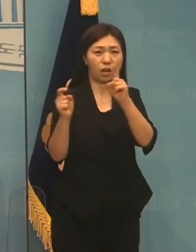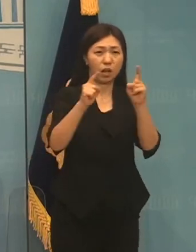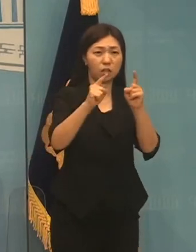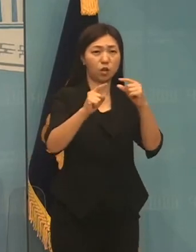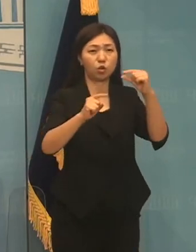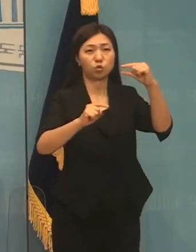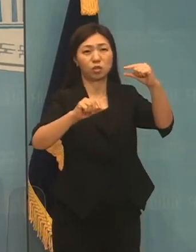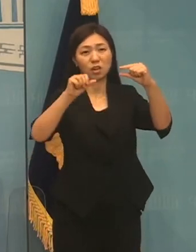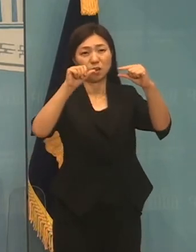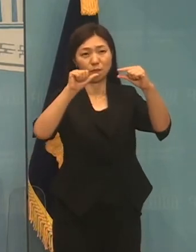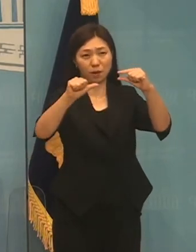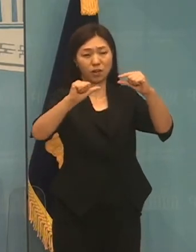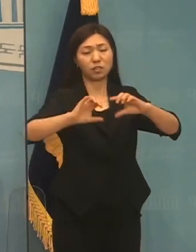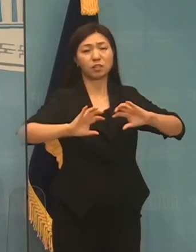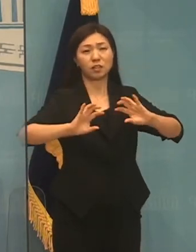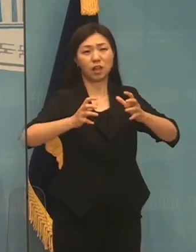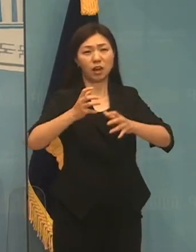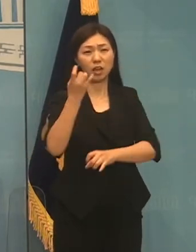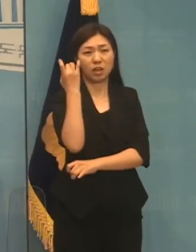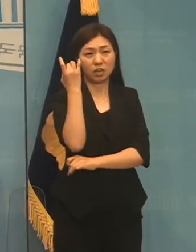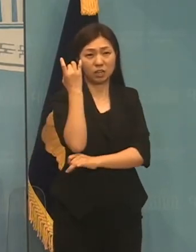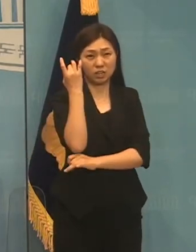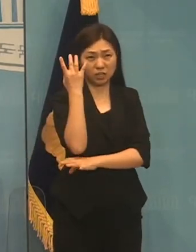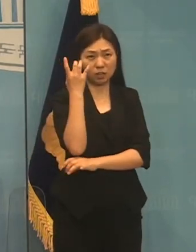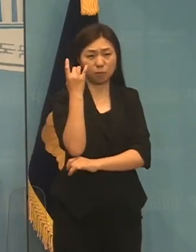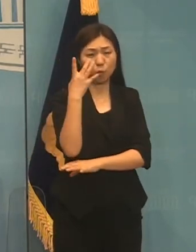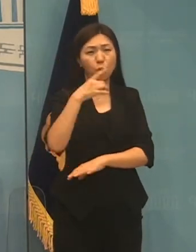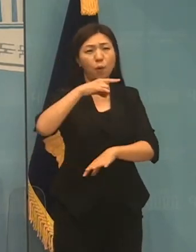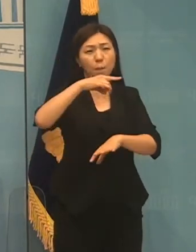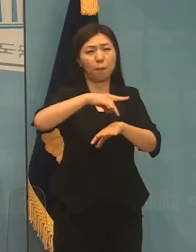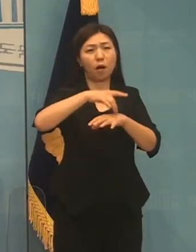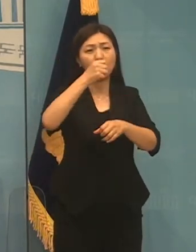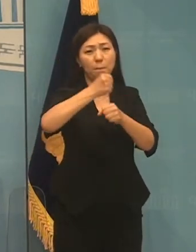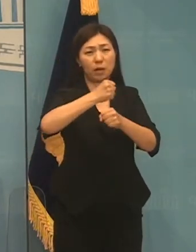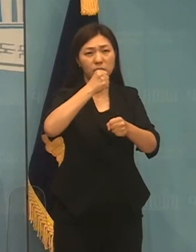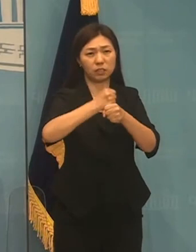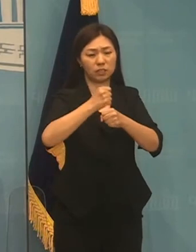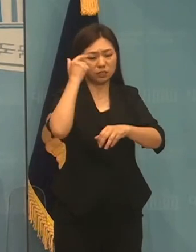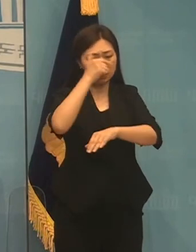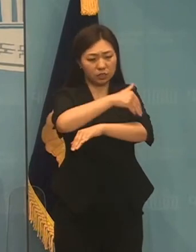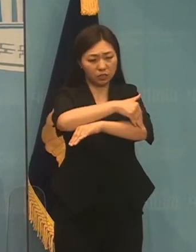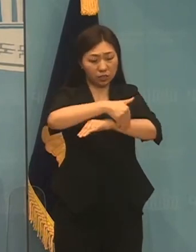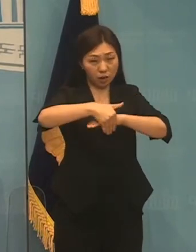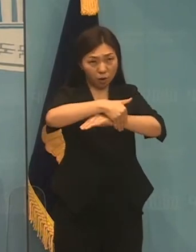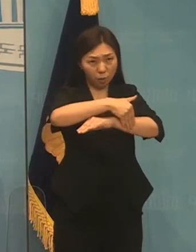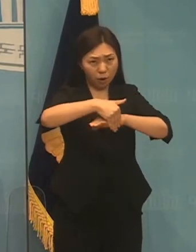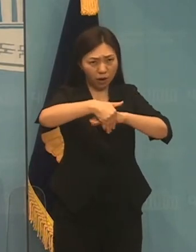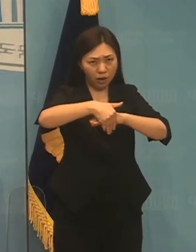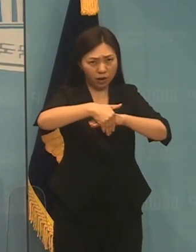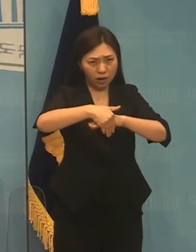G5 국가의 초석을 쌓을 수 있는 용기 있는 전략적 지도자를 필요로 합니다.